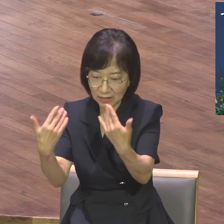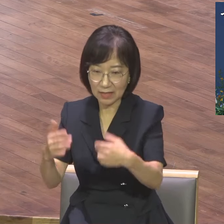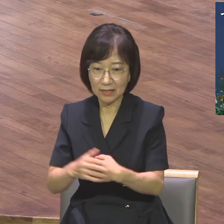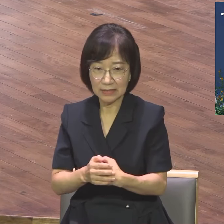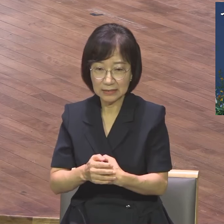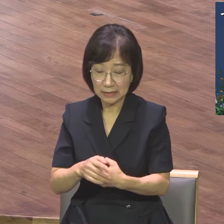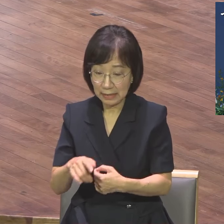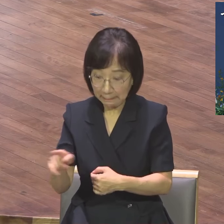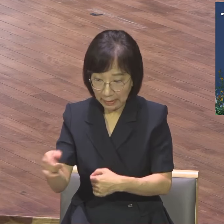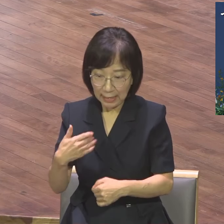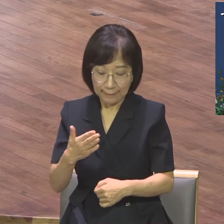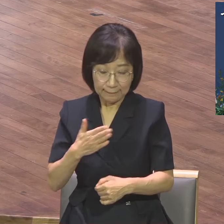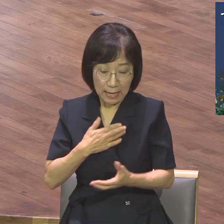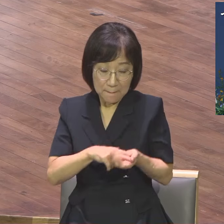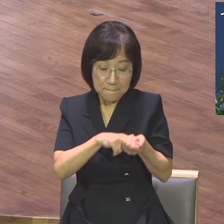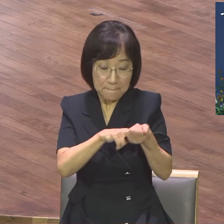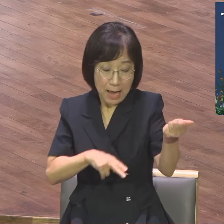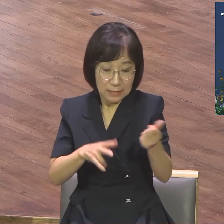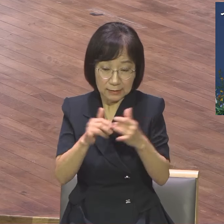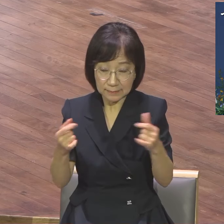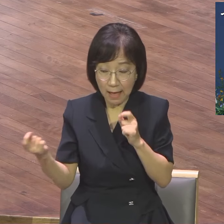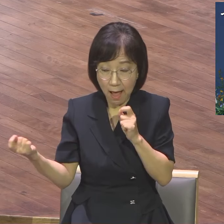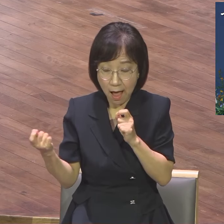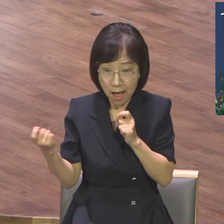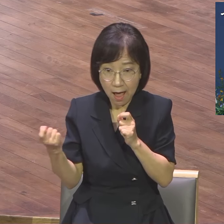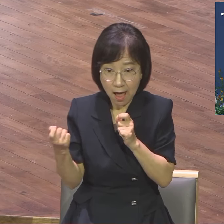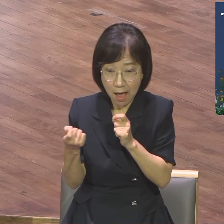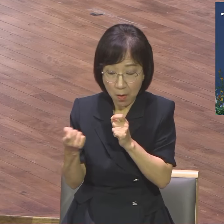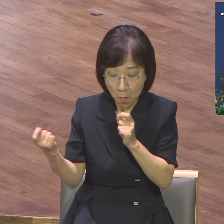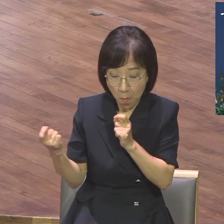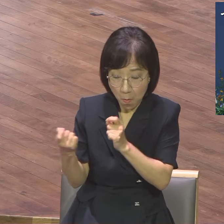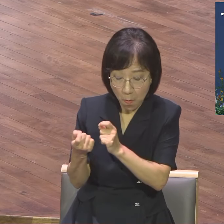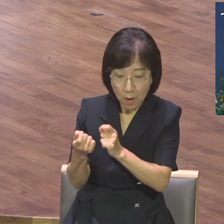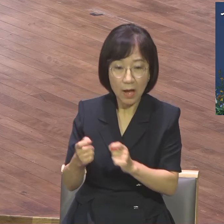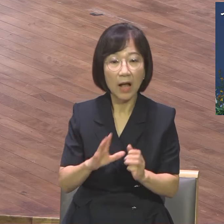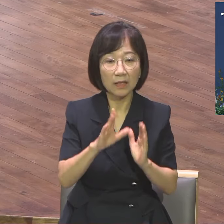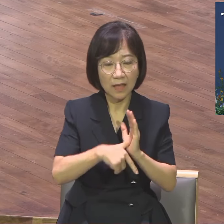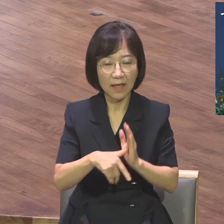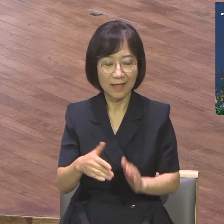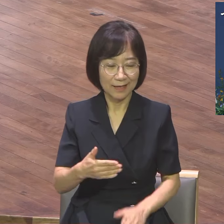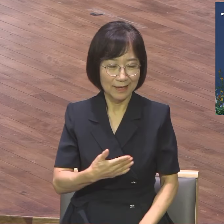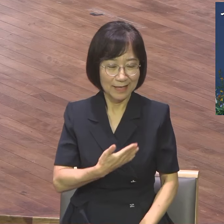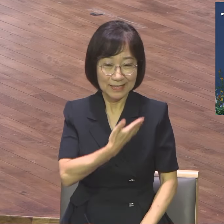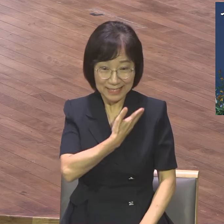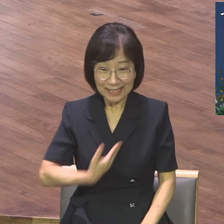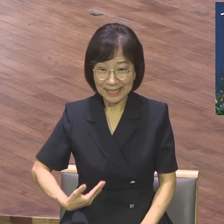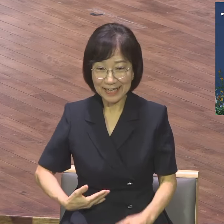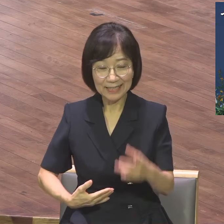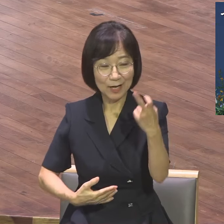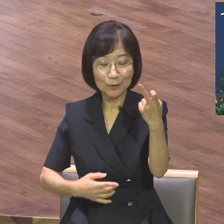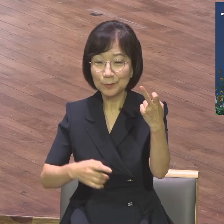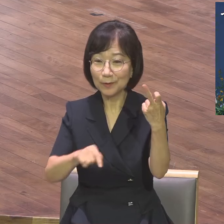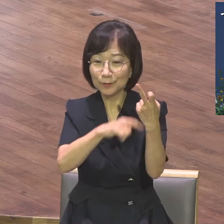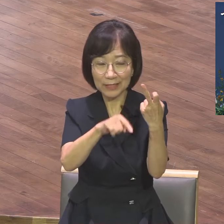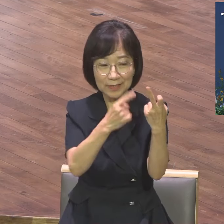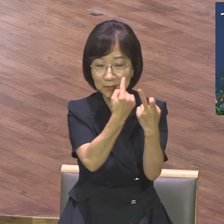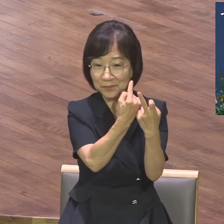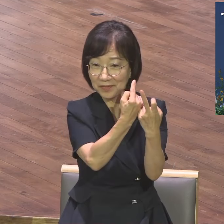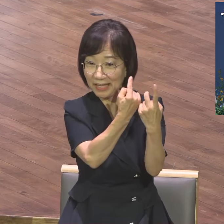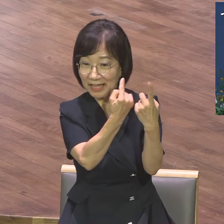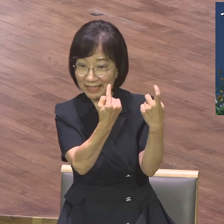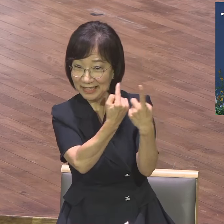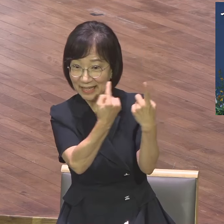왔도다. 이 말씀하실 때에 열두 제자 중 한 명이었던 가룟 유다가